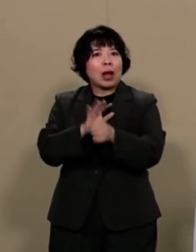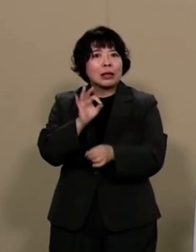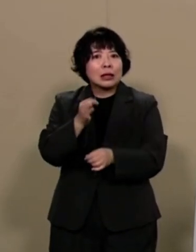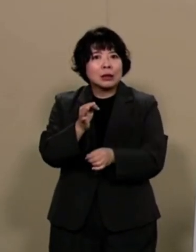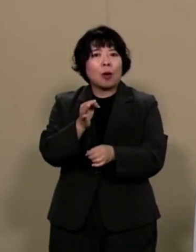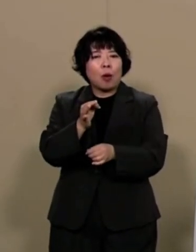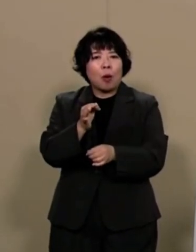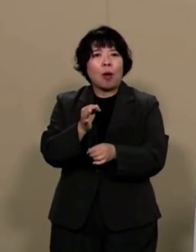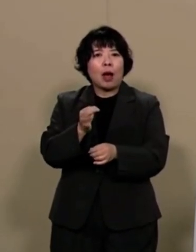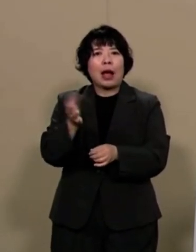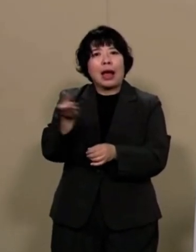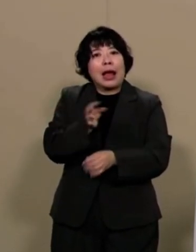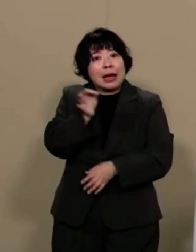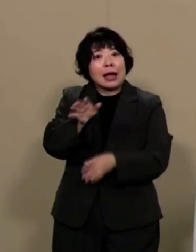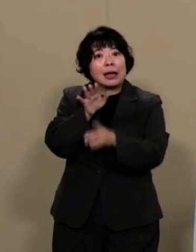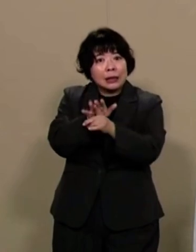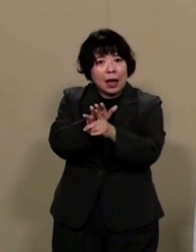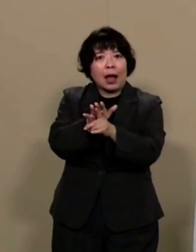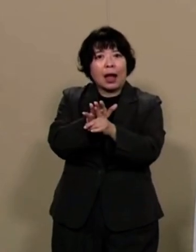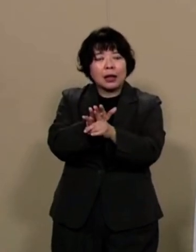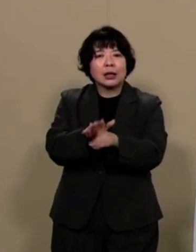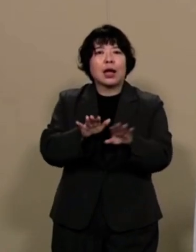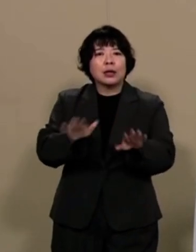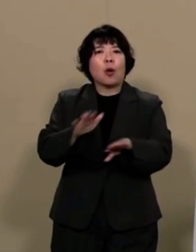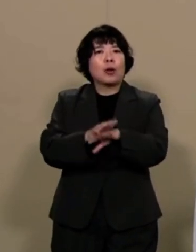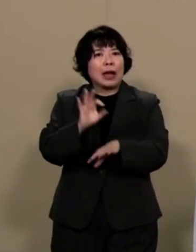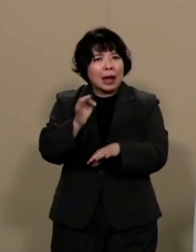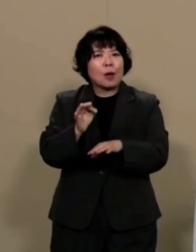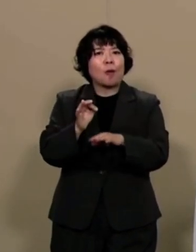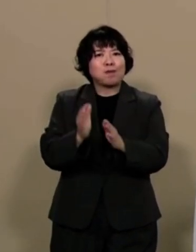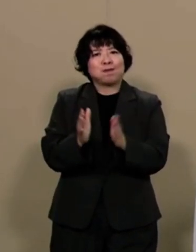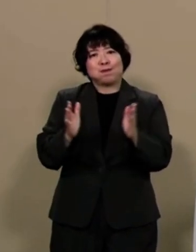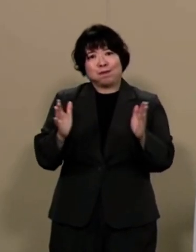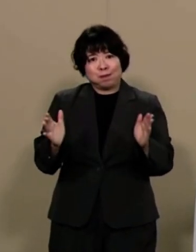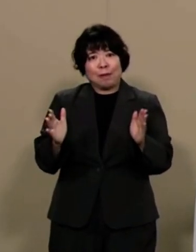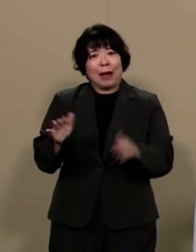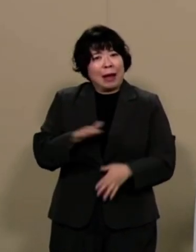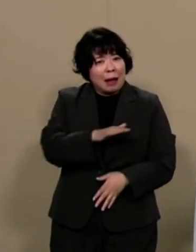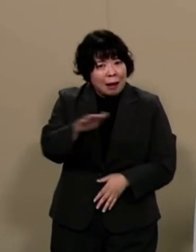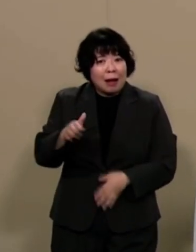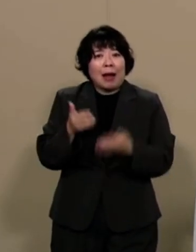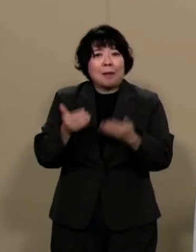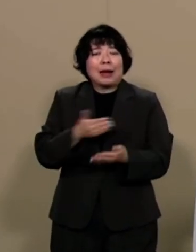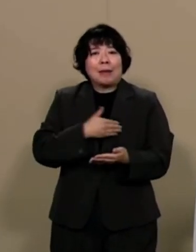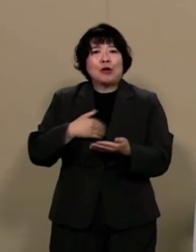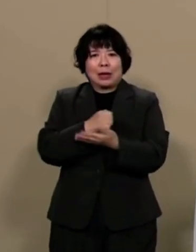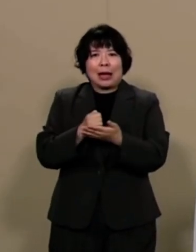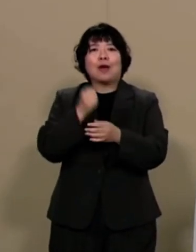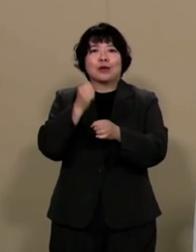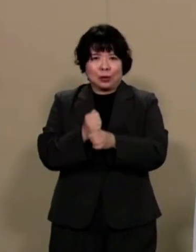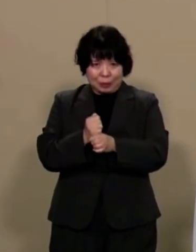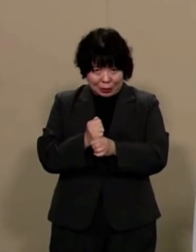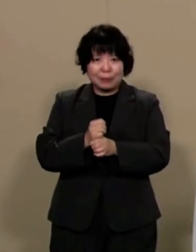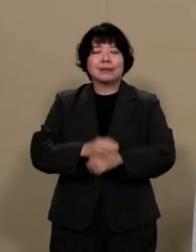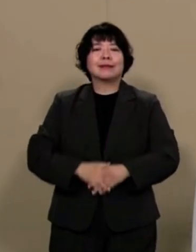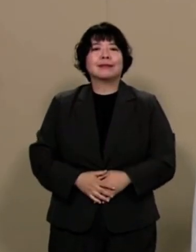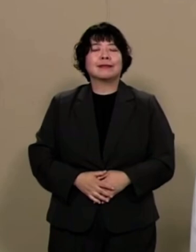金の返済支援自動手当を拡して誰もが学べる機会を作っていき